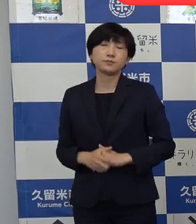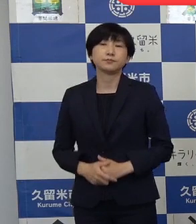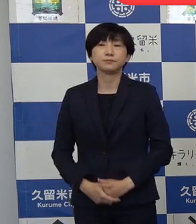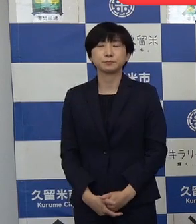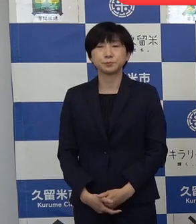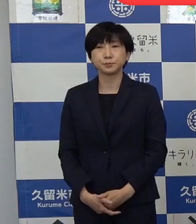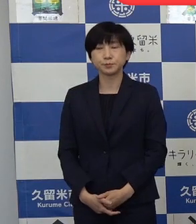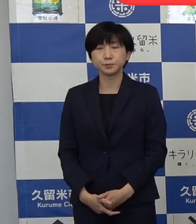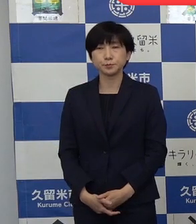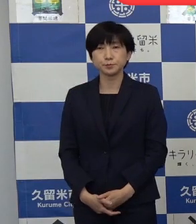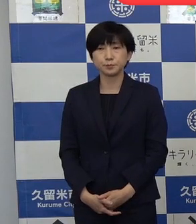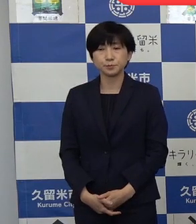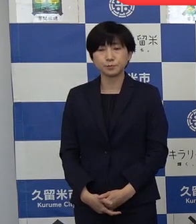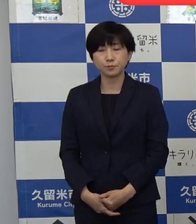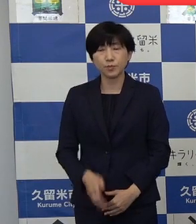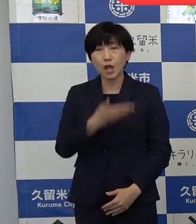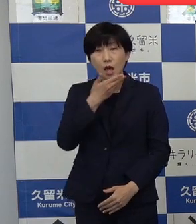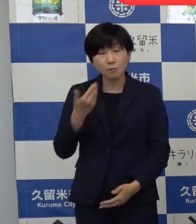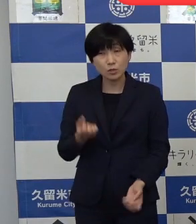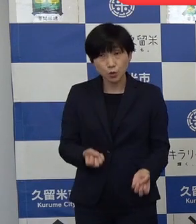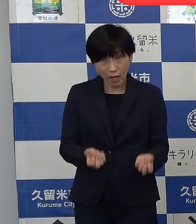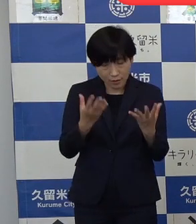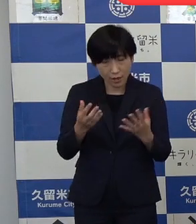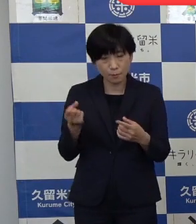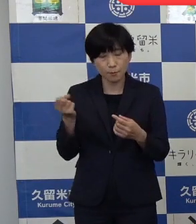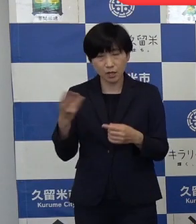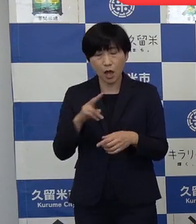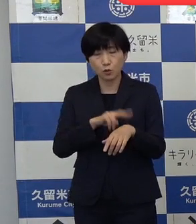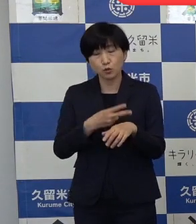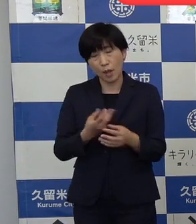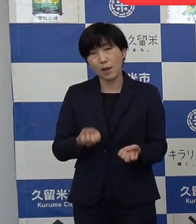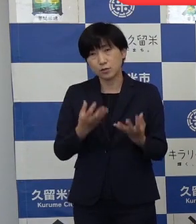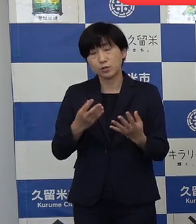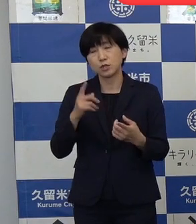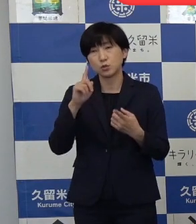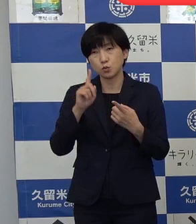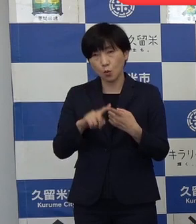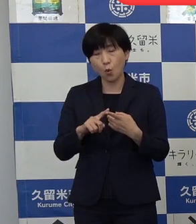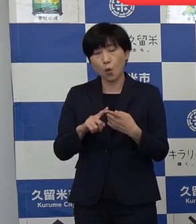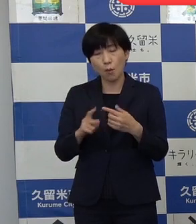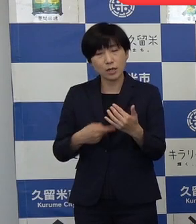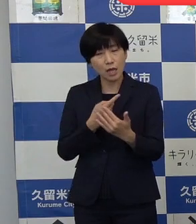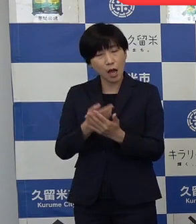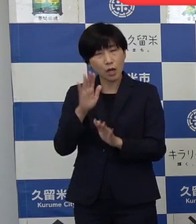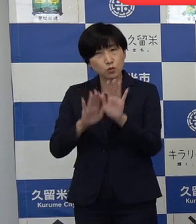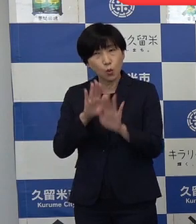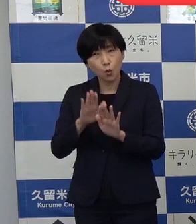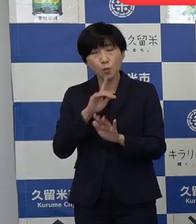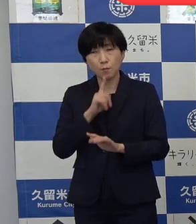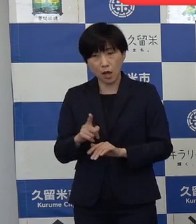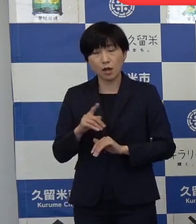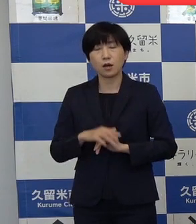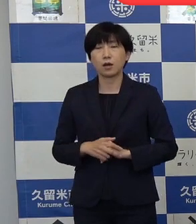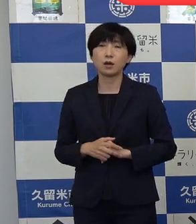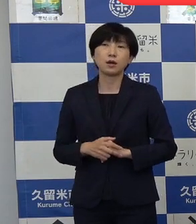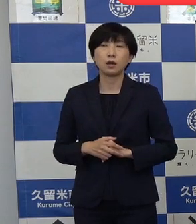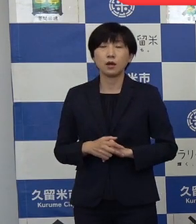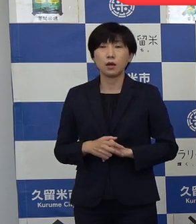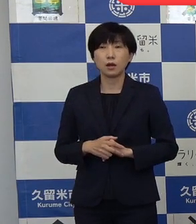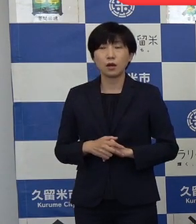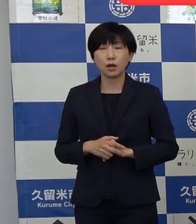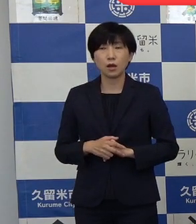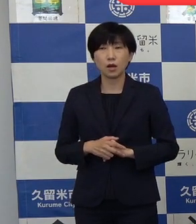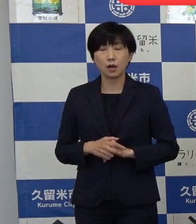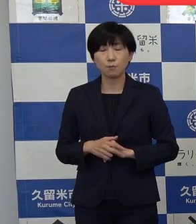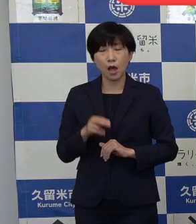。水の祭典や久留米祭りの現在の参加状況ですが、パワースト